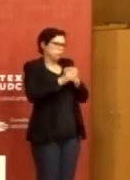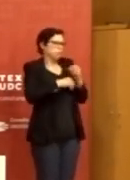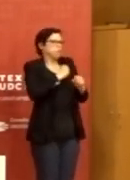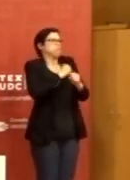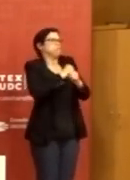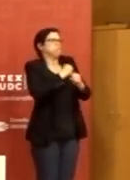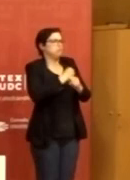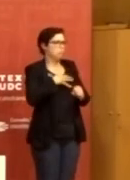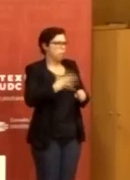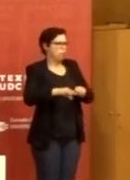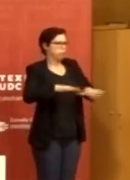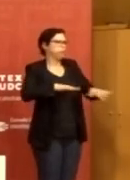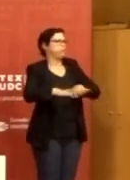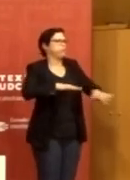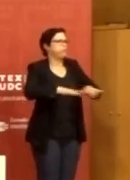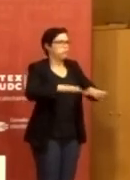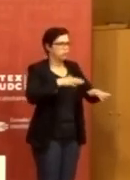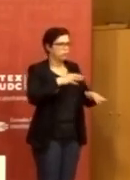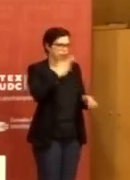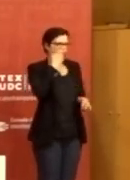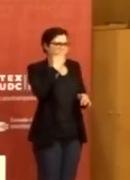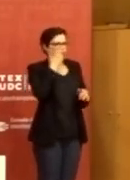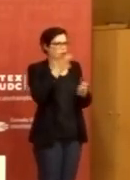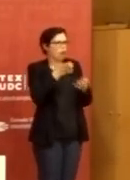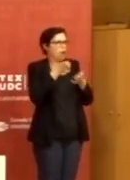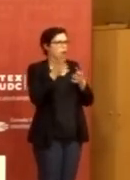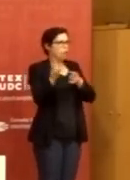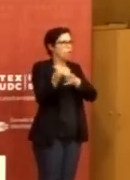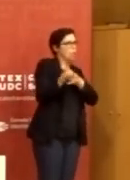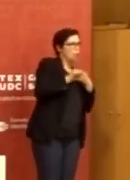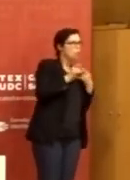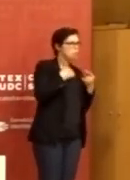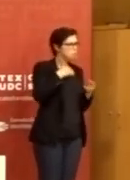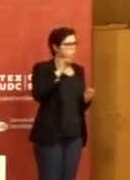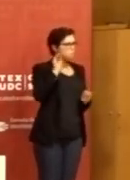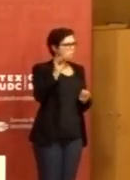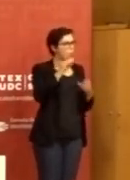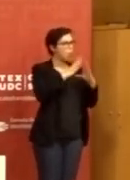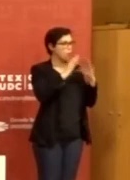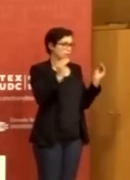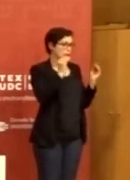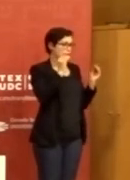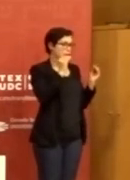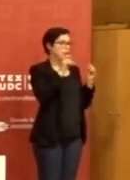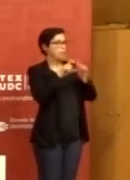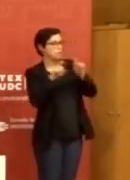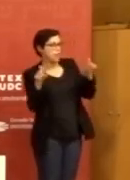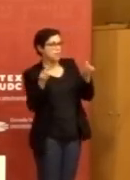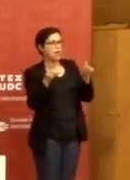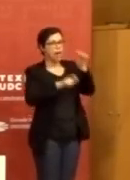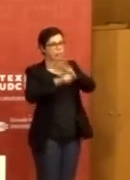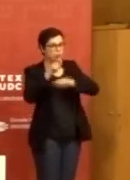laborales, o sea, pueden hacer muchas actividades laborales que pueden ser muy interesantes, y podría ser una manera de que tanto la universidad, la empresa y